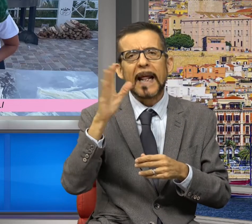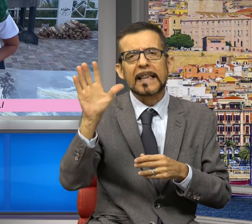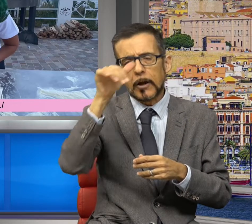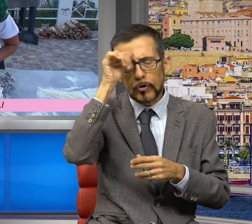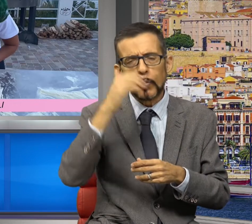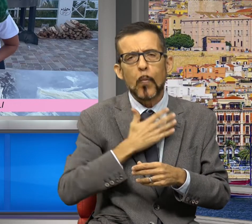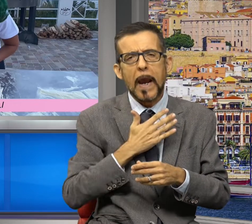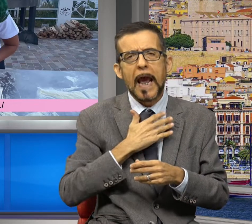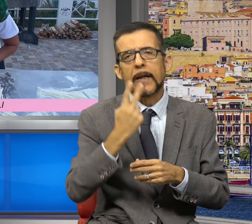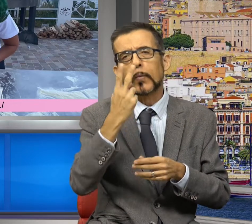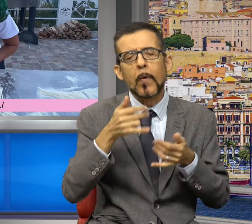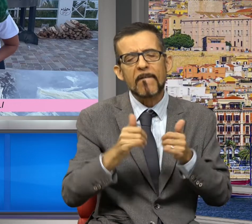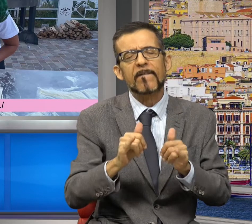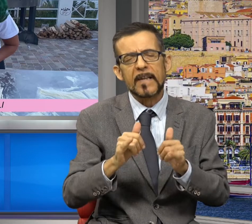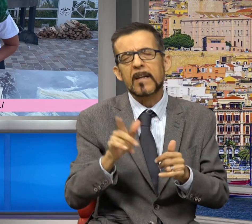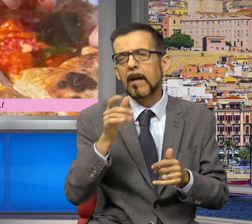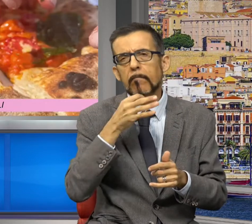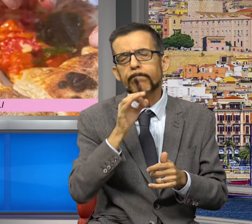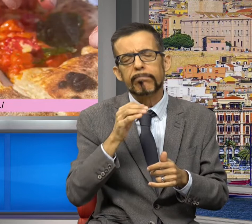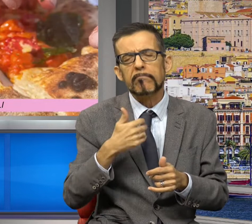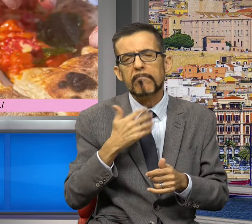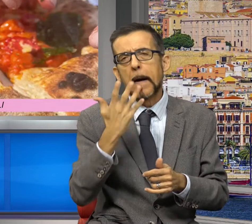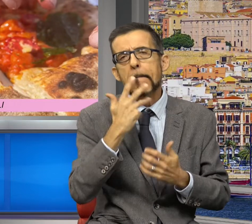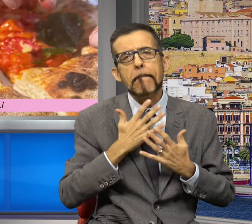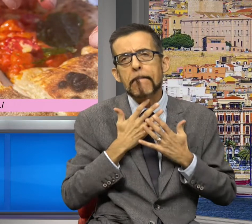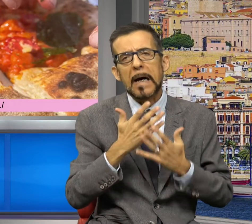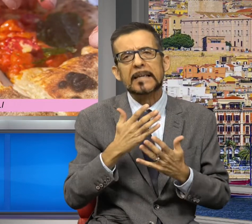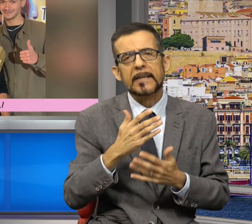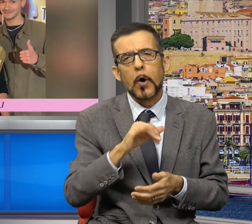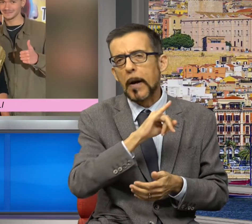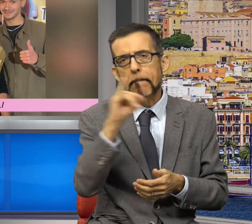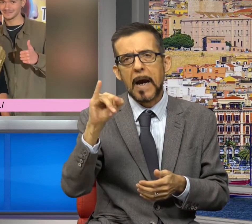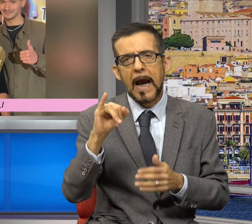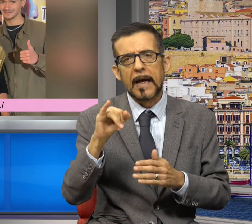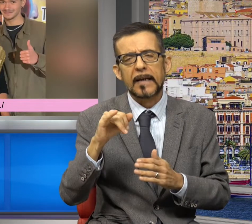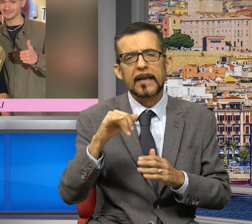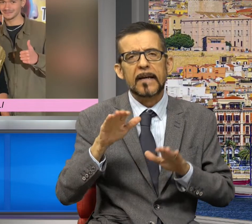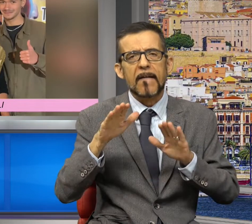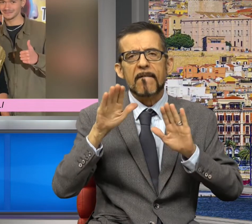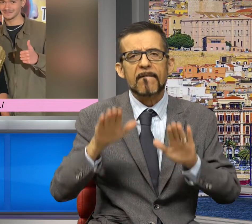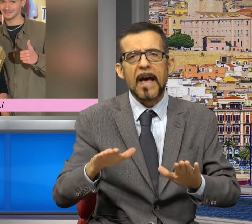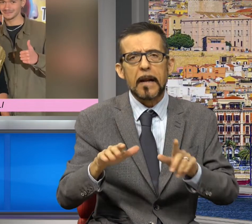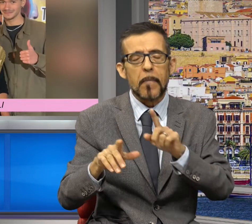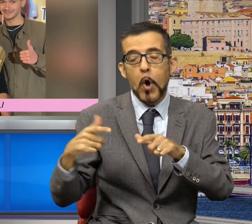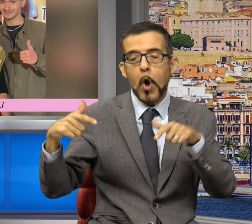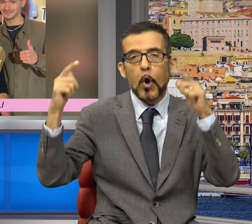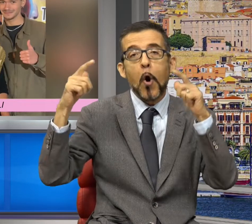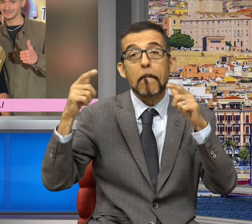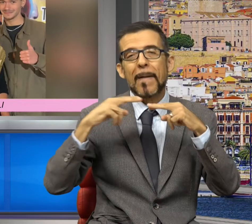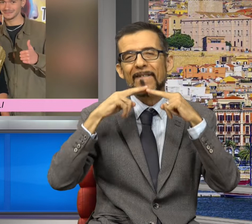arrivato il momento di coltivare la sua passione e non si è mai più fermata. Ora con quella coppa sprizza felicità da tutti i pori, ma sta già guardando